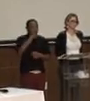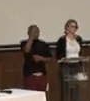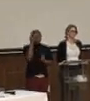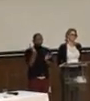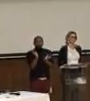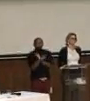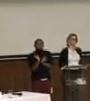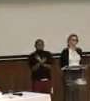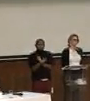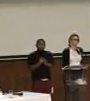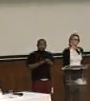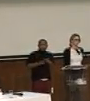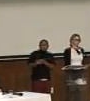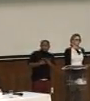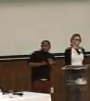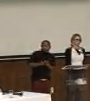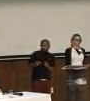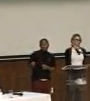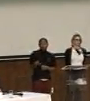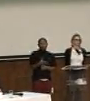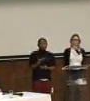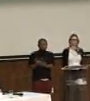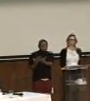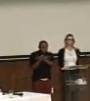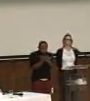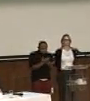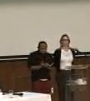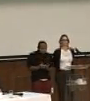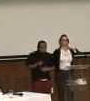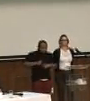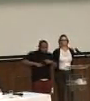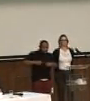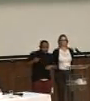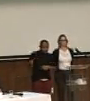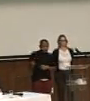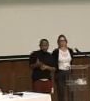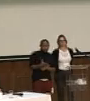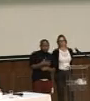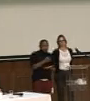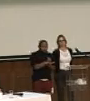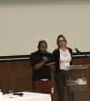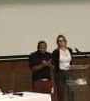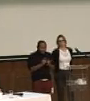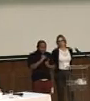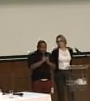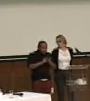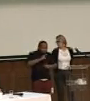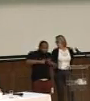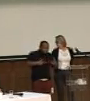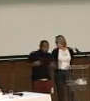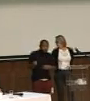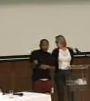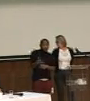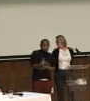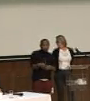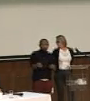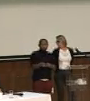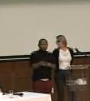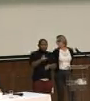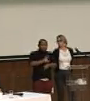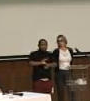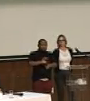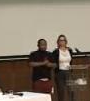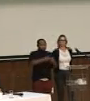está preparando novos estúdios, novo material, contratação de material didático local e ampliação da quantidade de cursos.